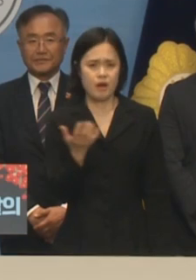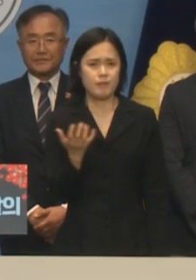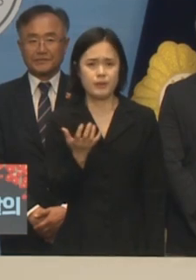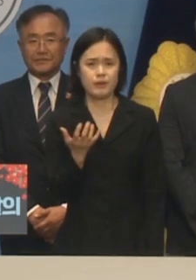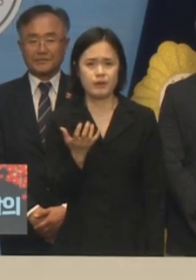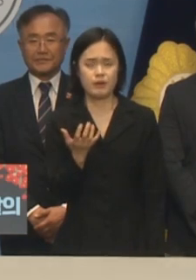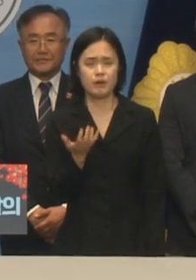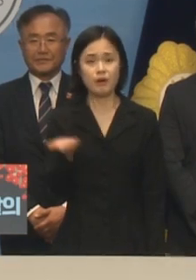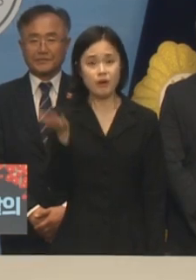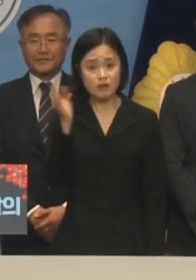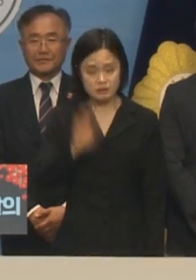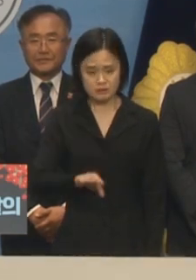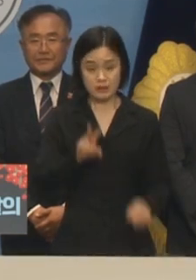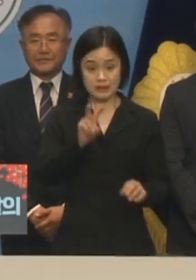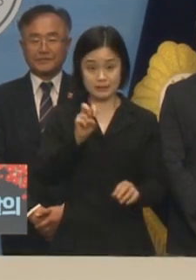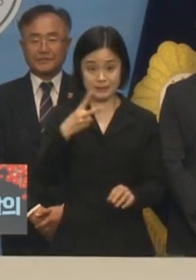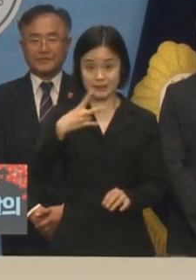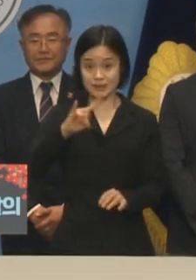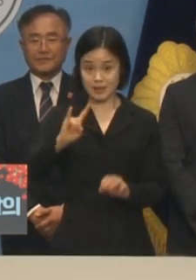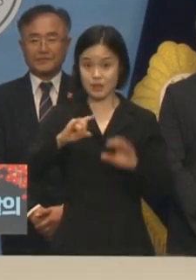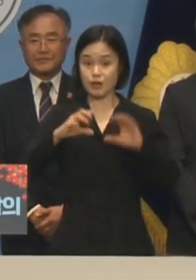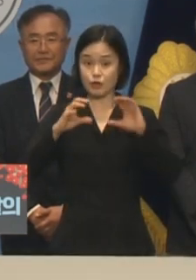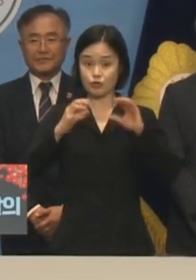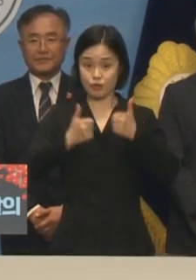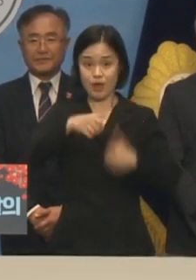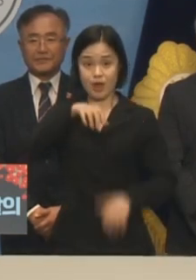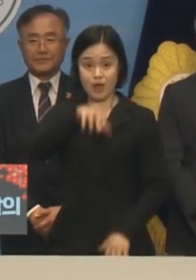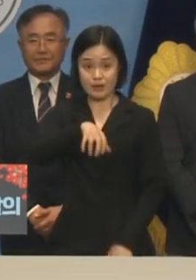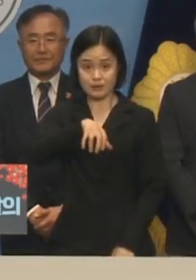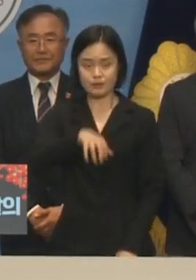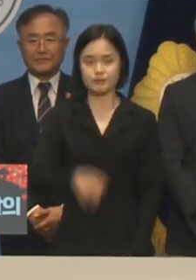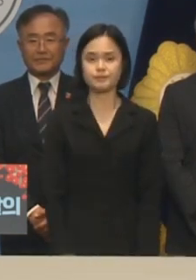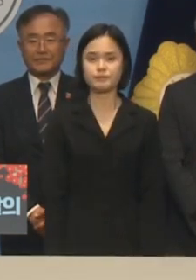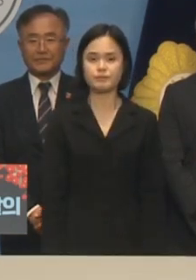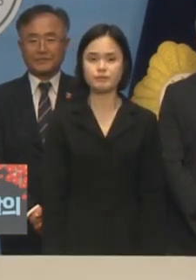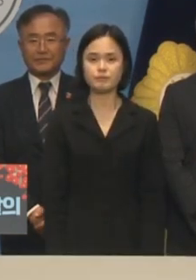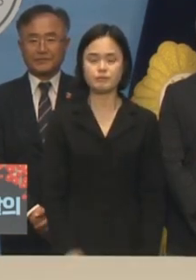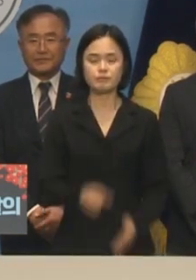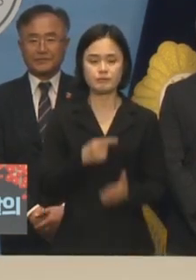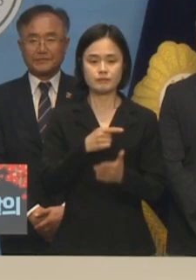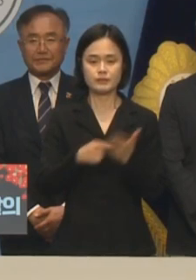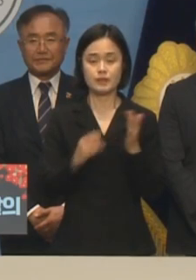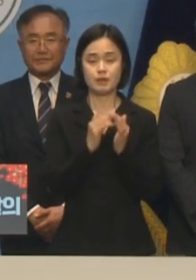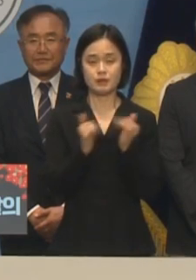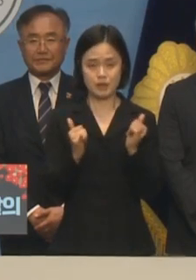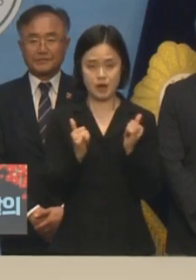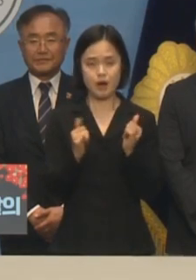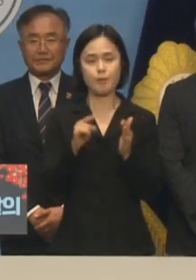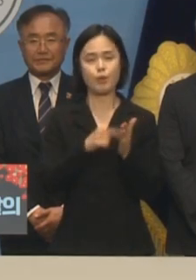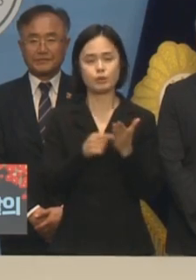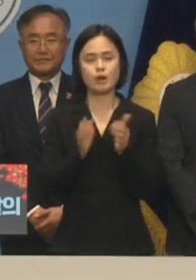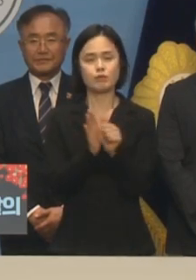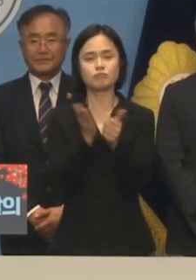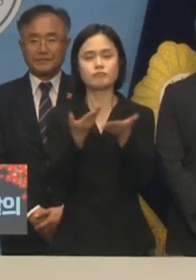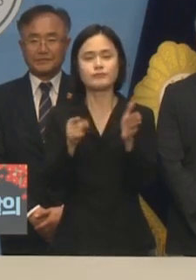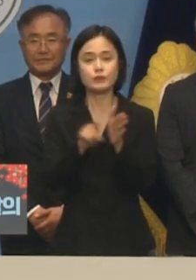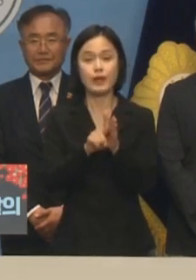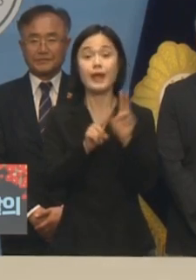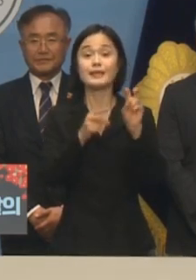21대 국회에서는 희생자에 대한 보상 등 근거를 마련하는 등 많은 입법의 성과가